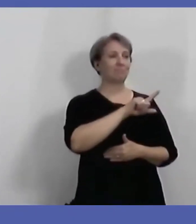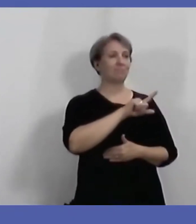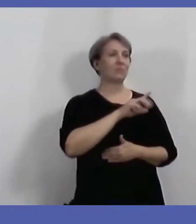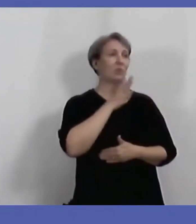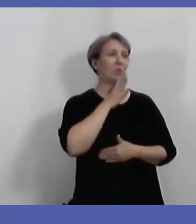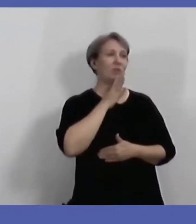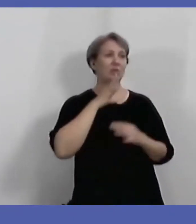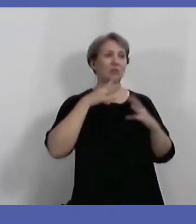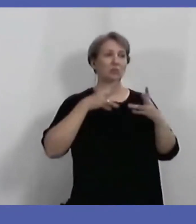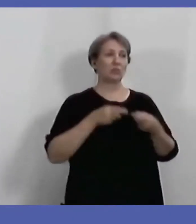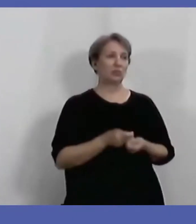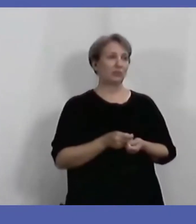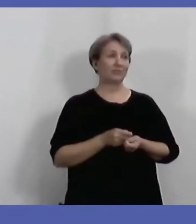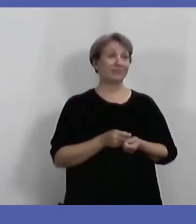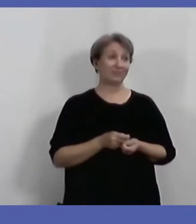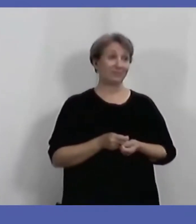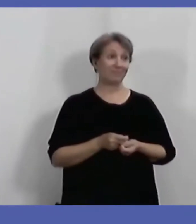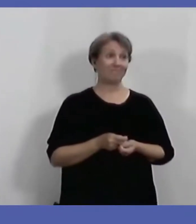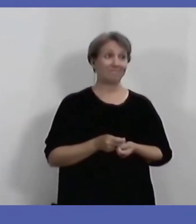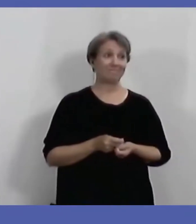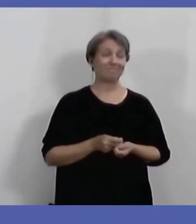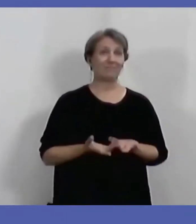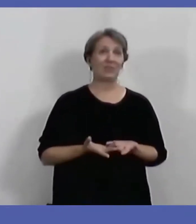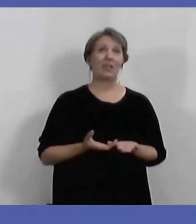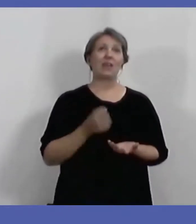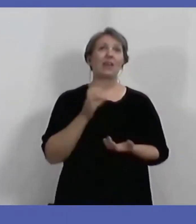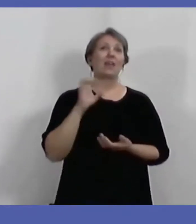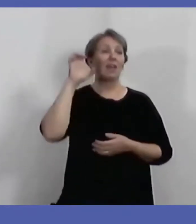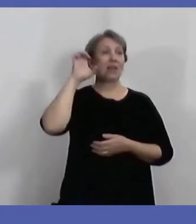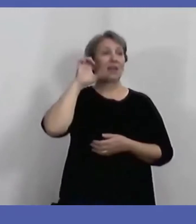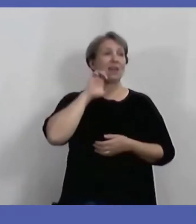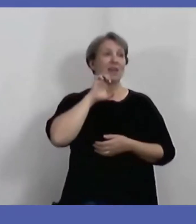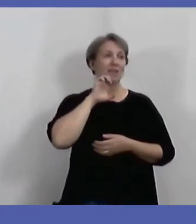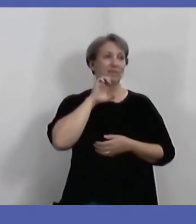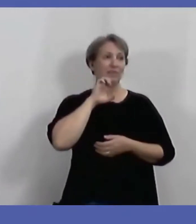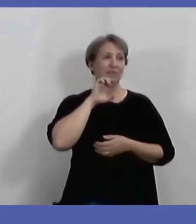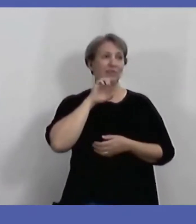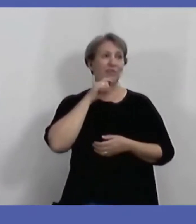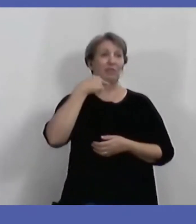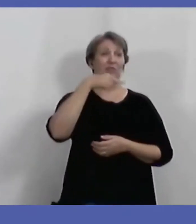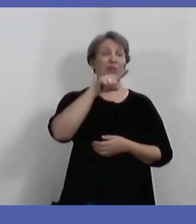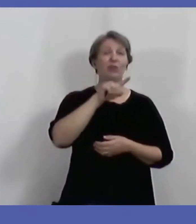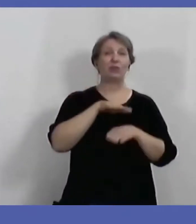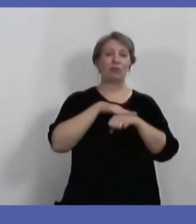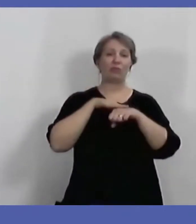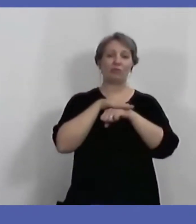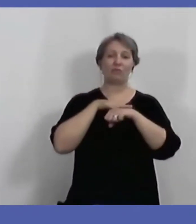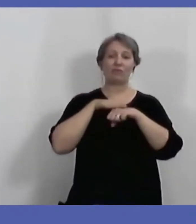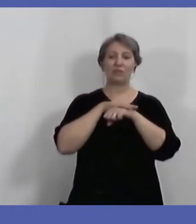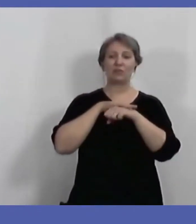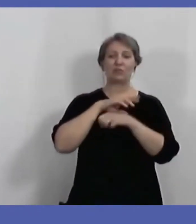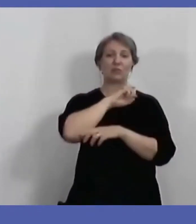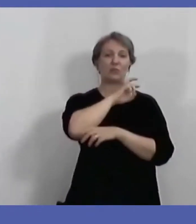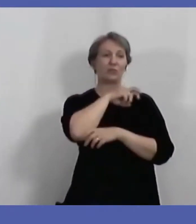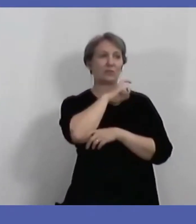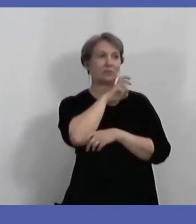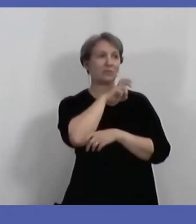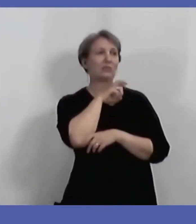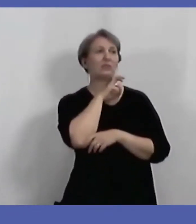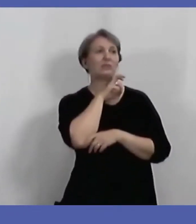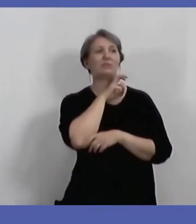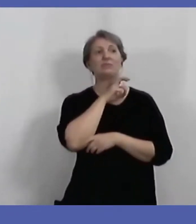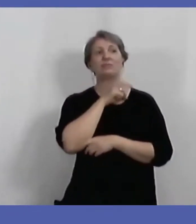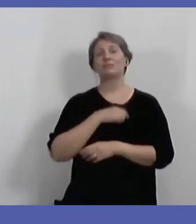foi conversar com a serpente. As serpentes que chegou para ela, e abriu